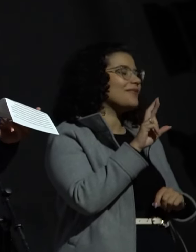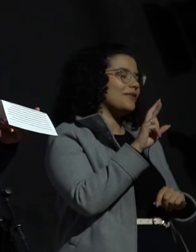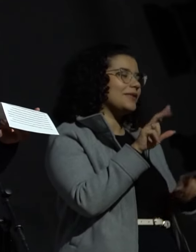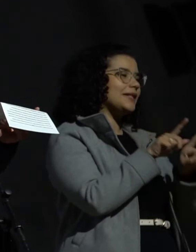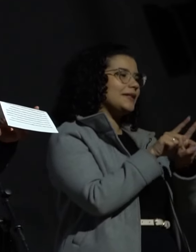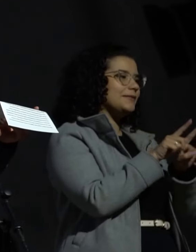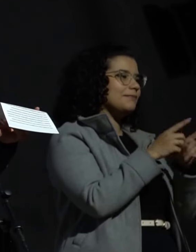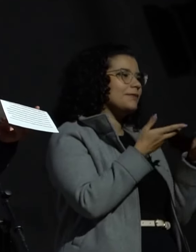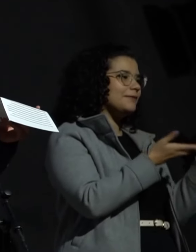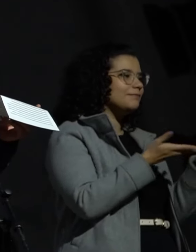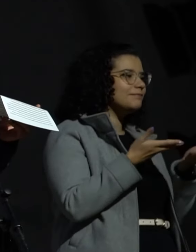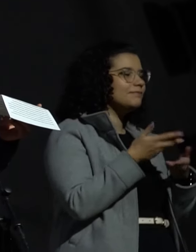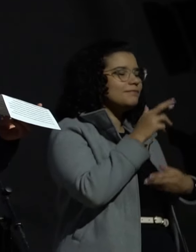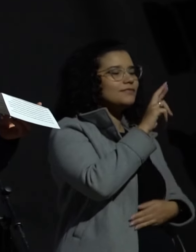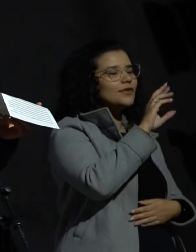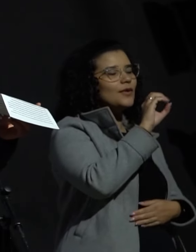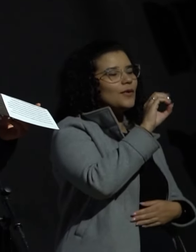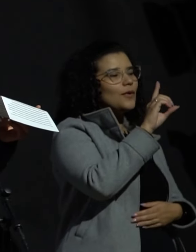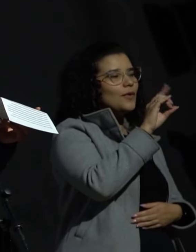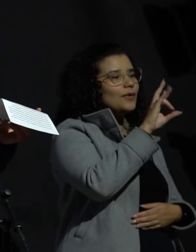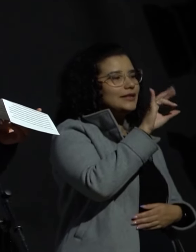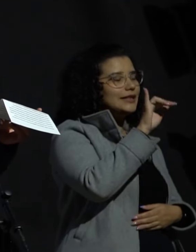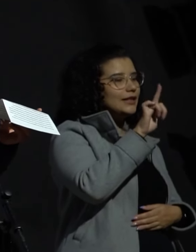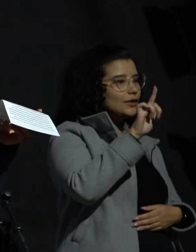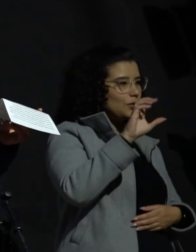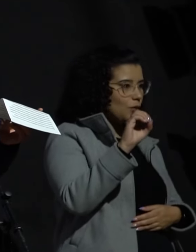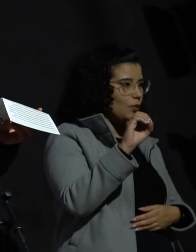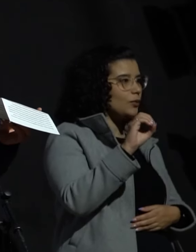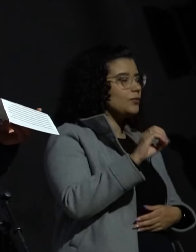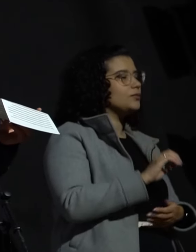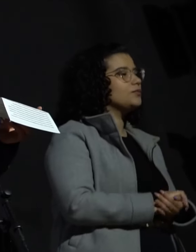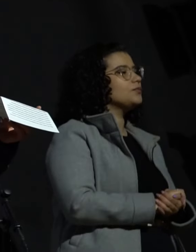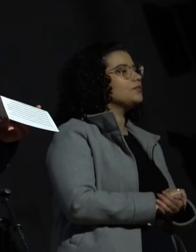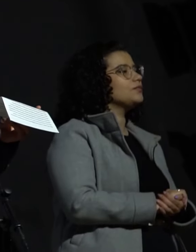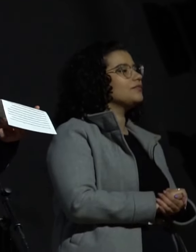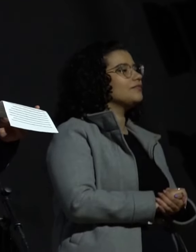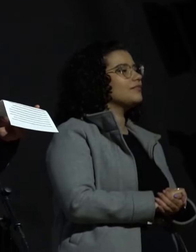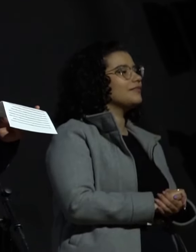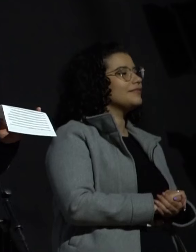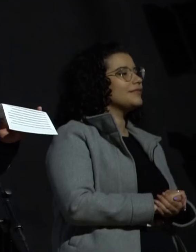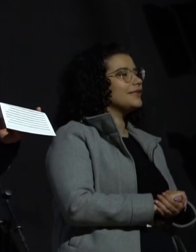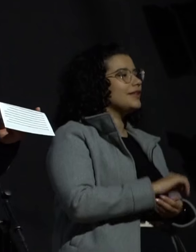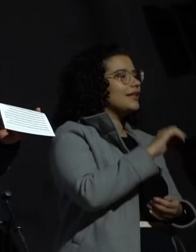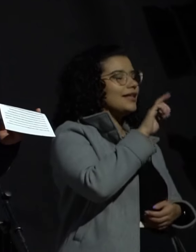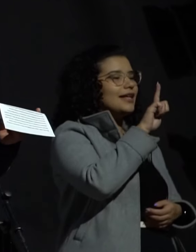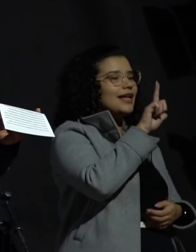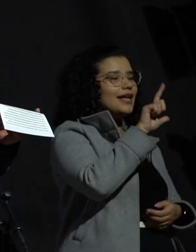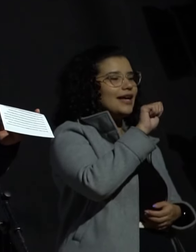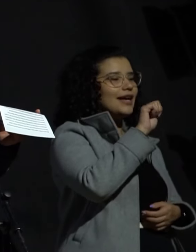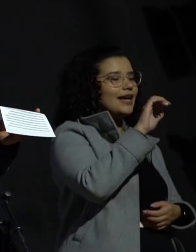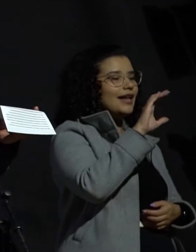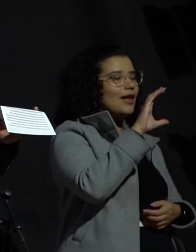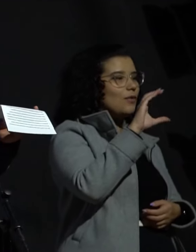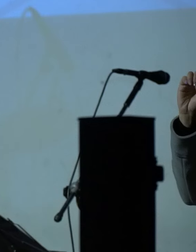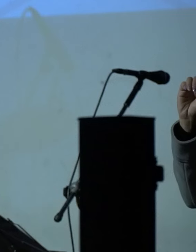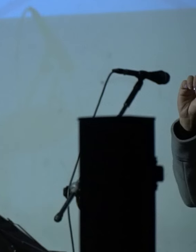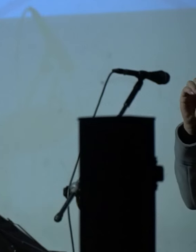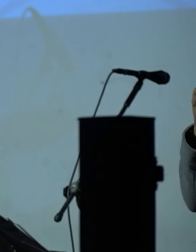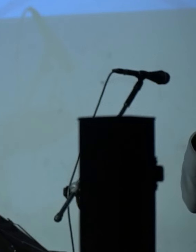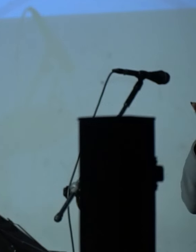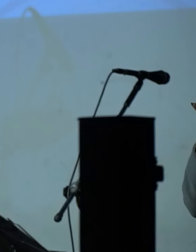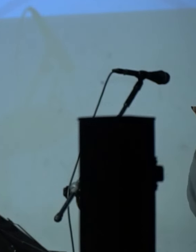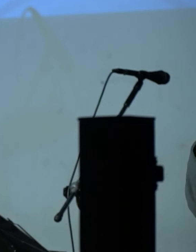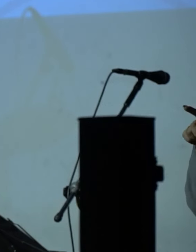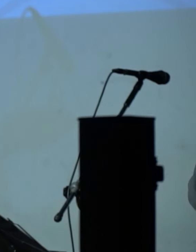Shamisen, Rodrigo Junji Torihara, Tsugaru Shamisen, Glauco Hades Matos, no